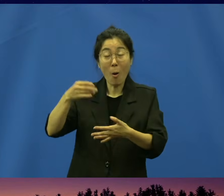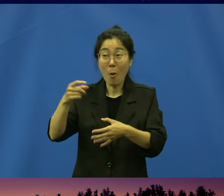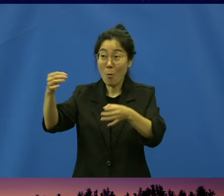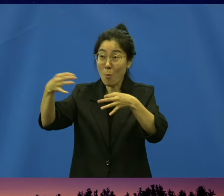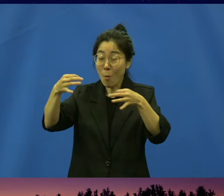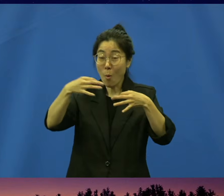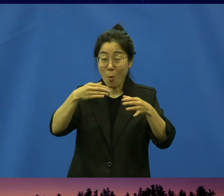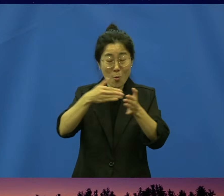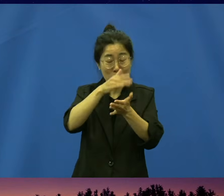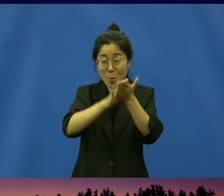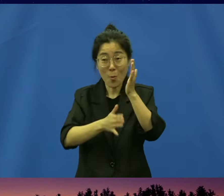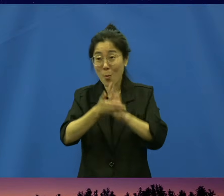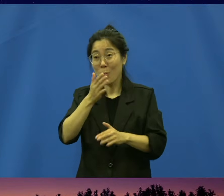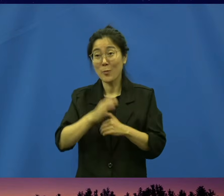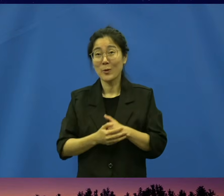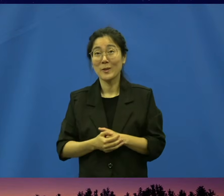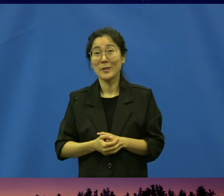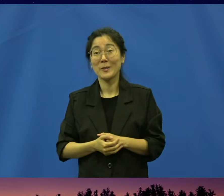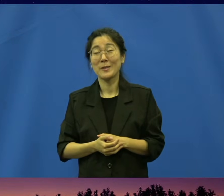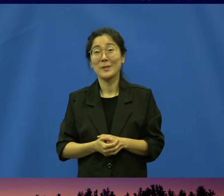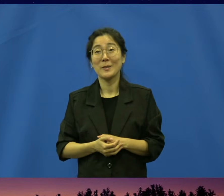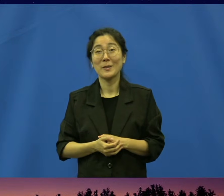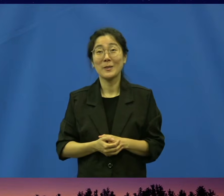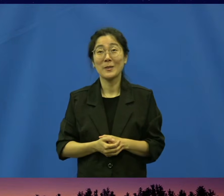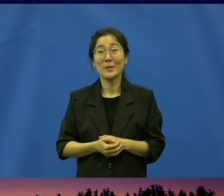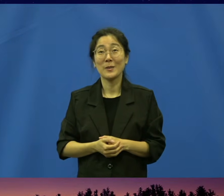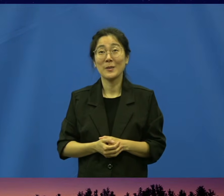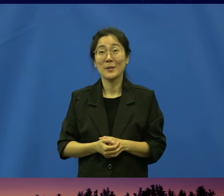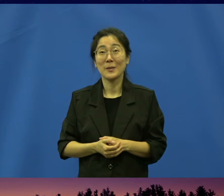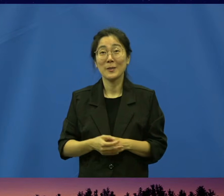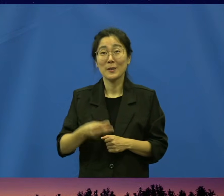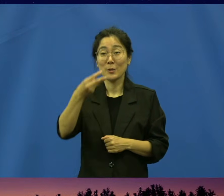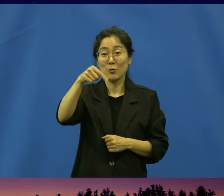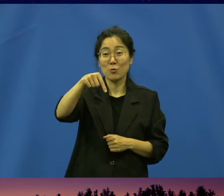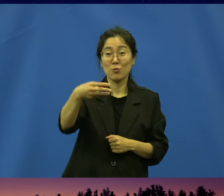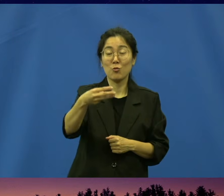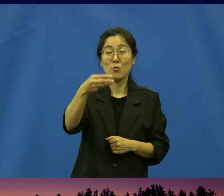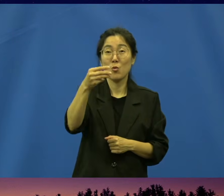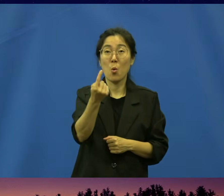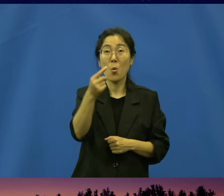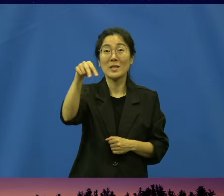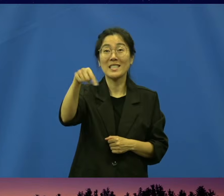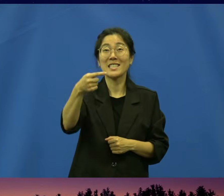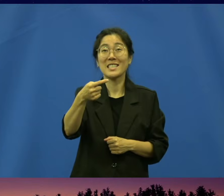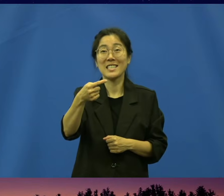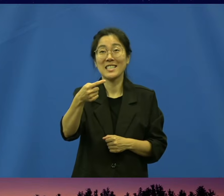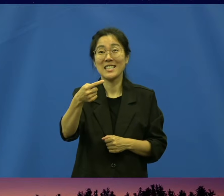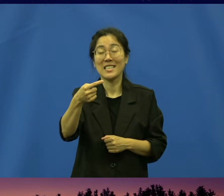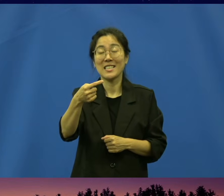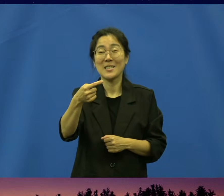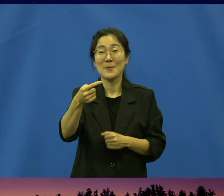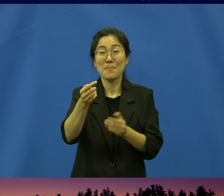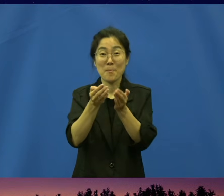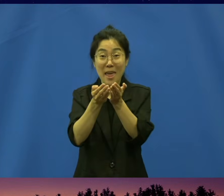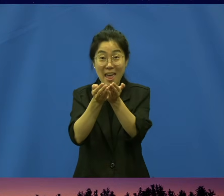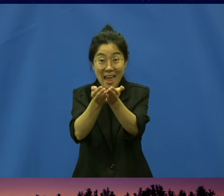업무는요, 임무는 둘로스 배의 영적 온도를 유지하는